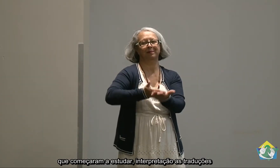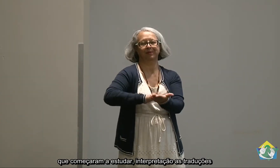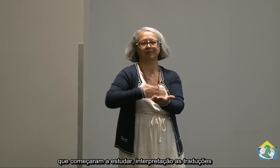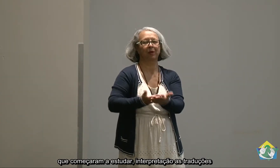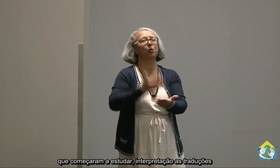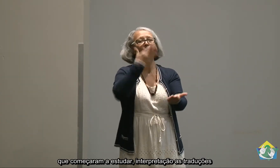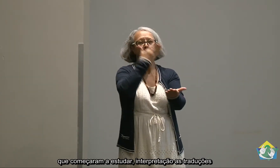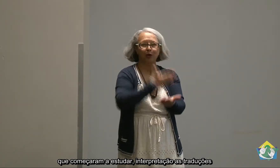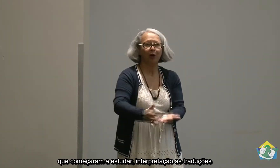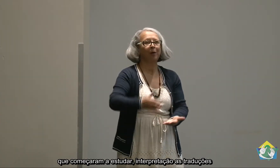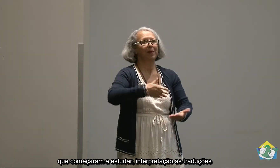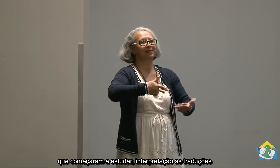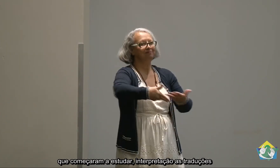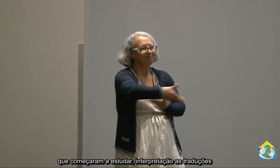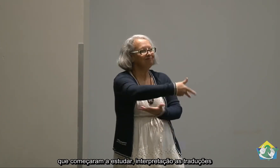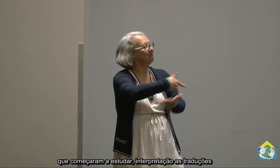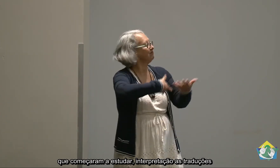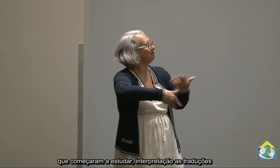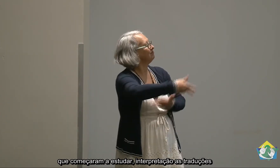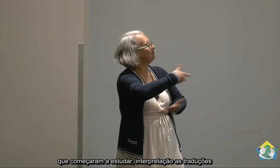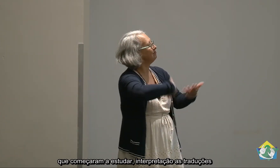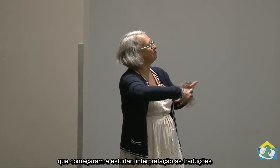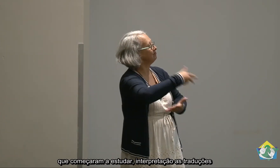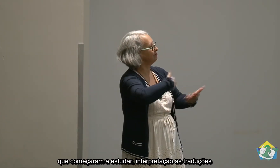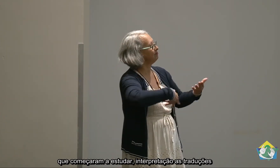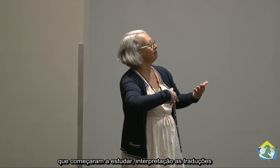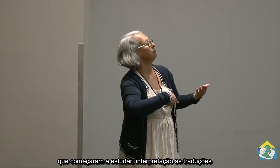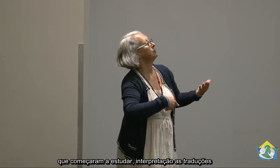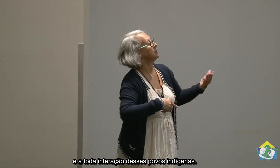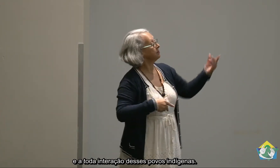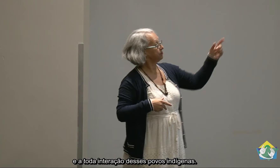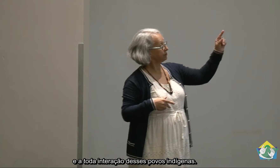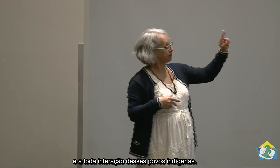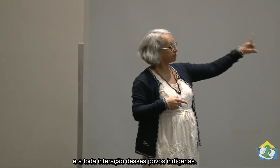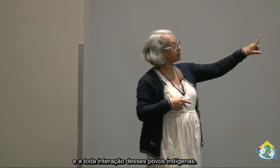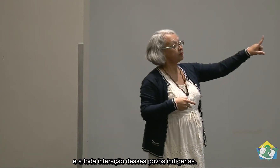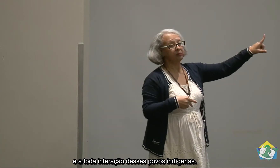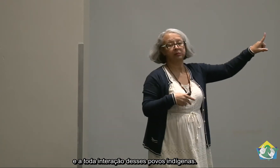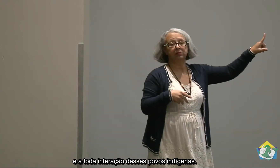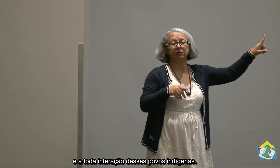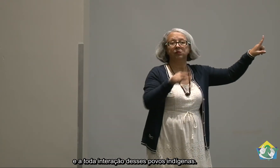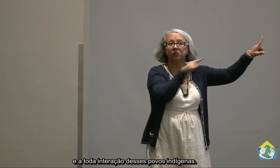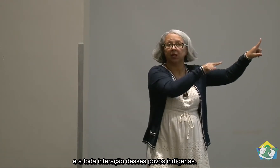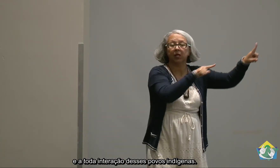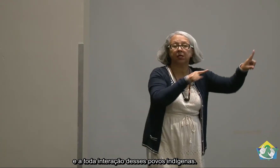começaram então a estudar a interpretação, as traduções, e toda a interação desses povos